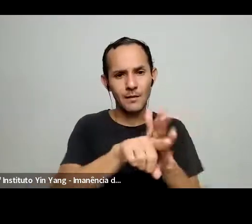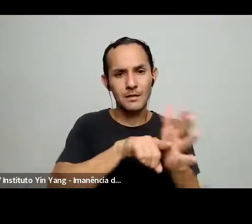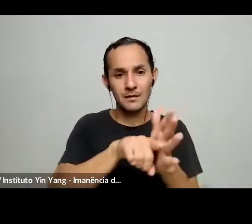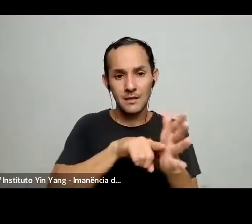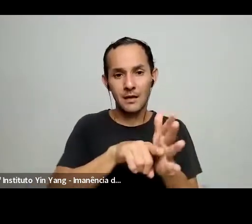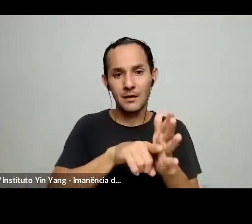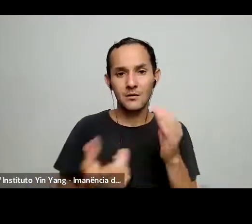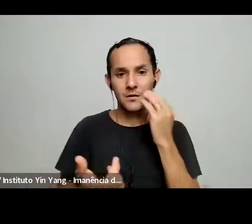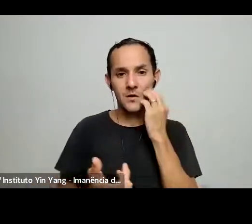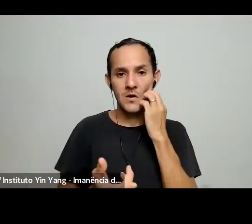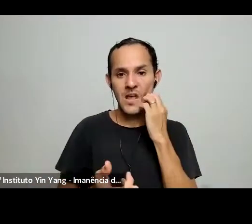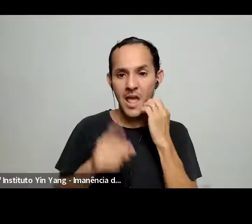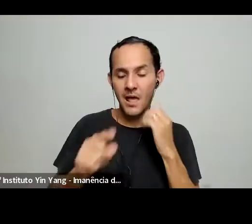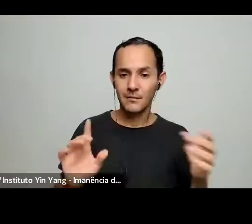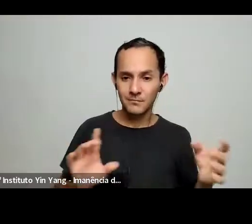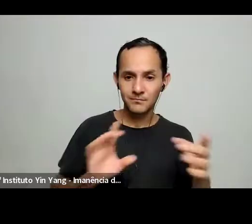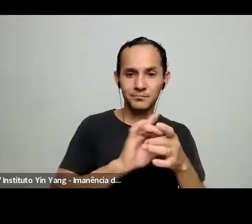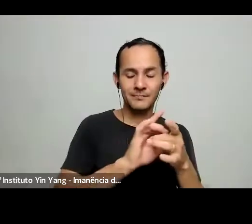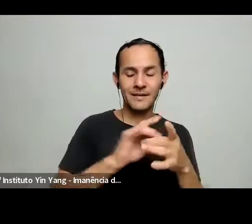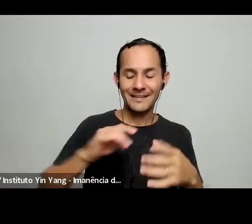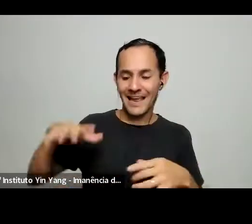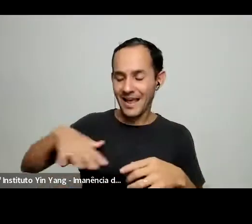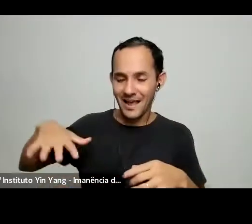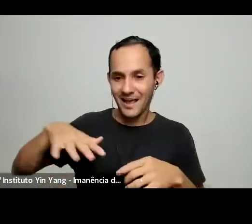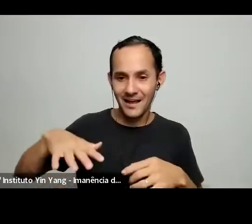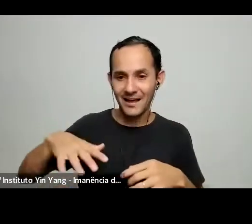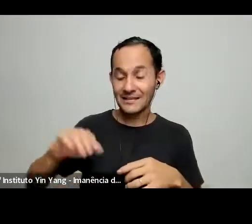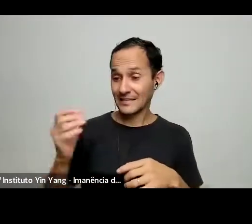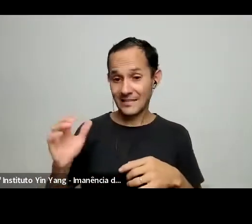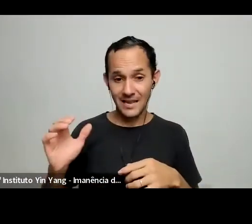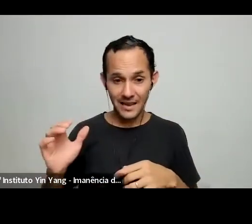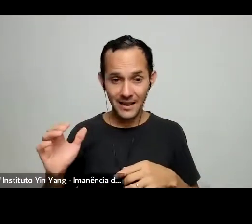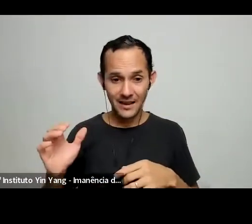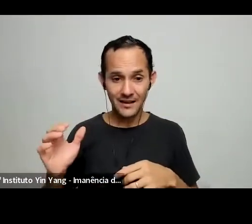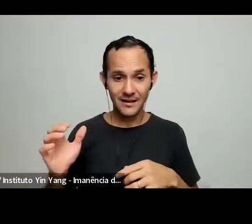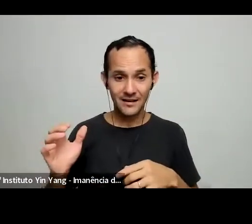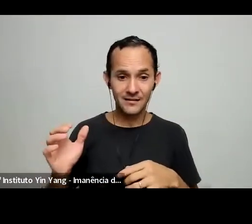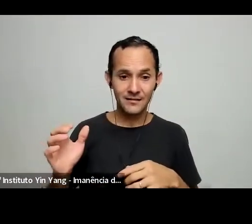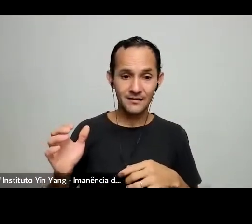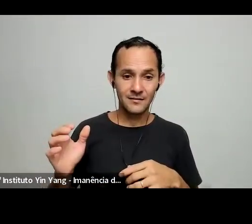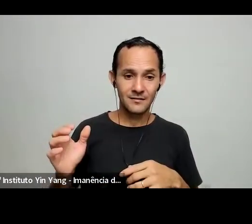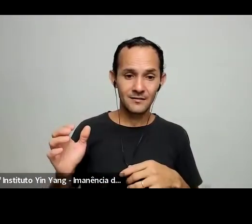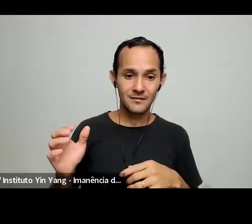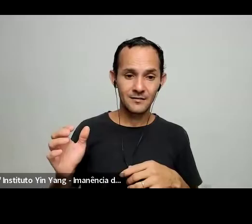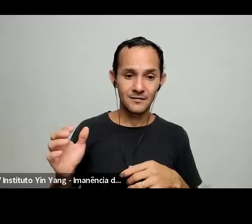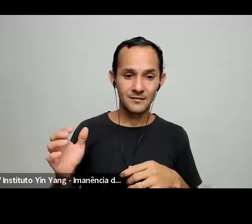área, né, uma ligada mais com a área da ciência mais,